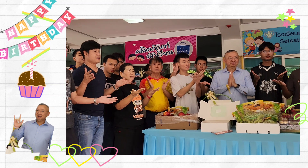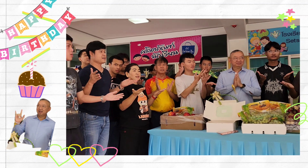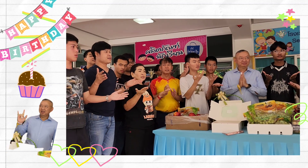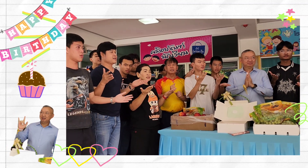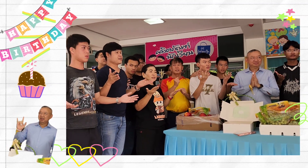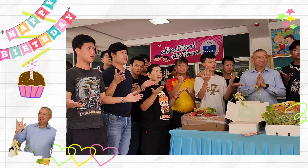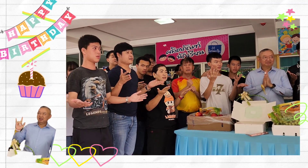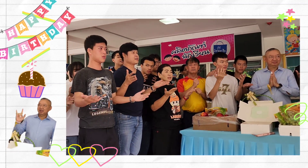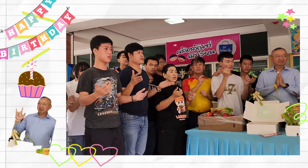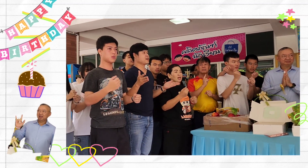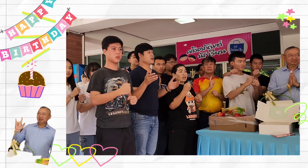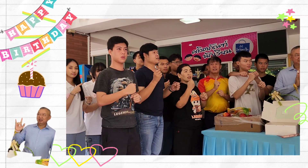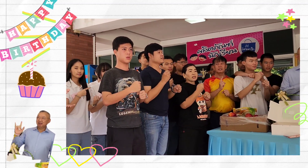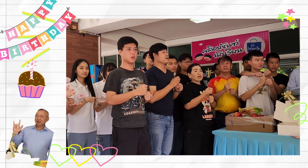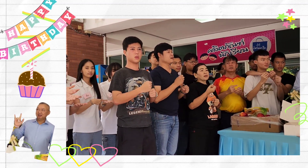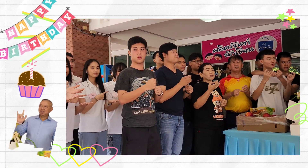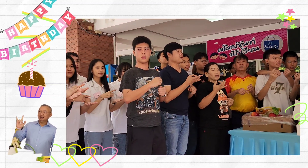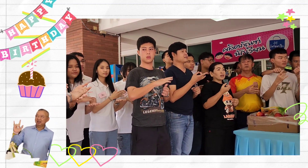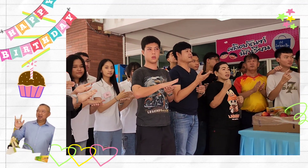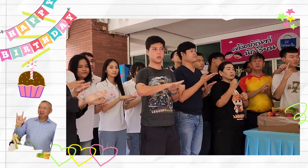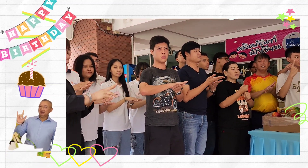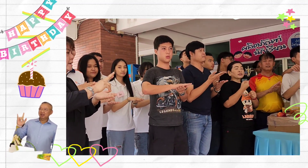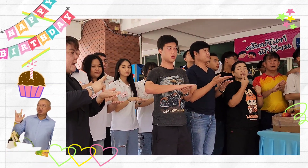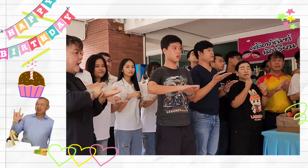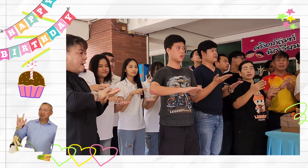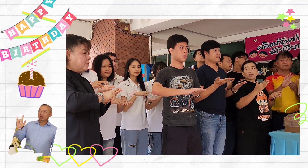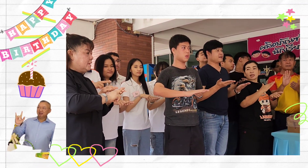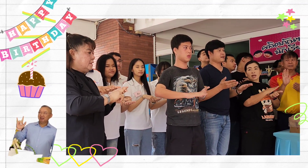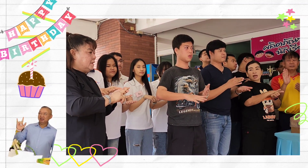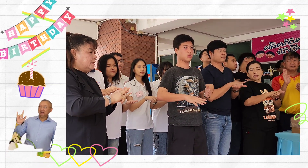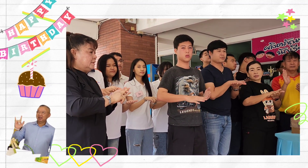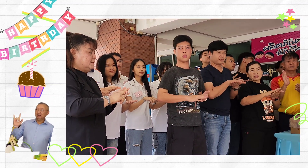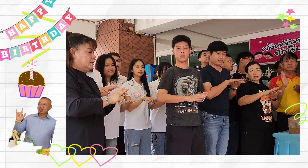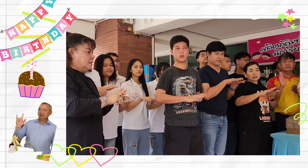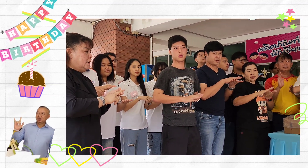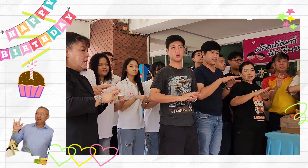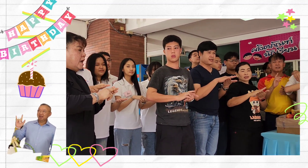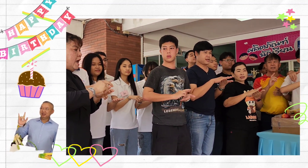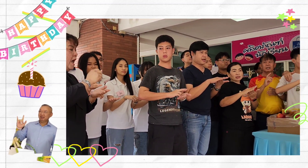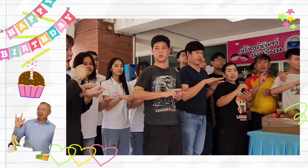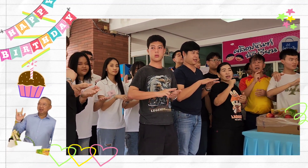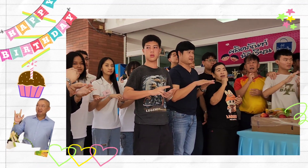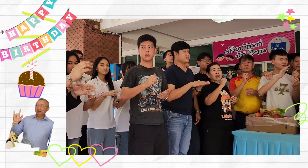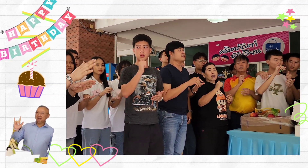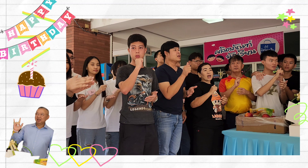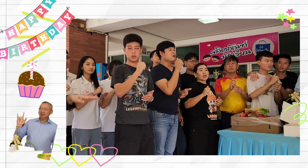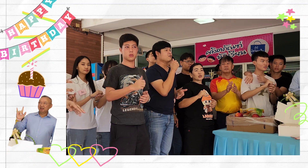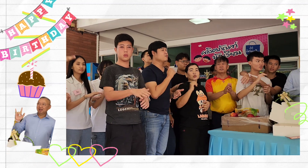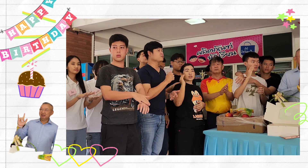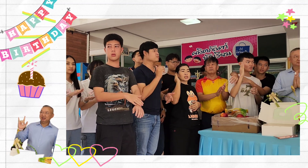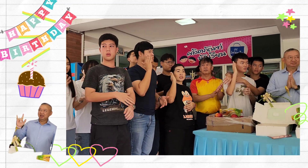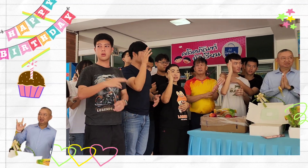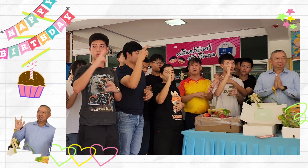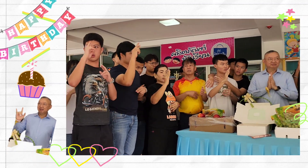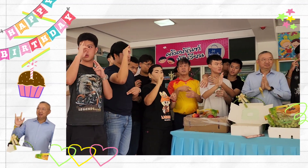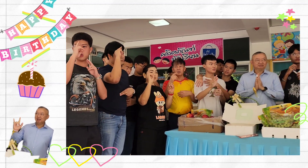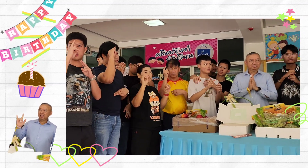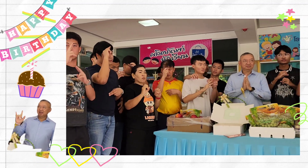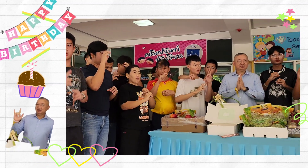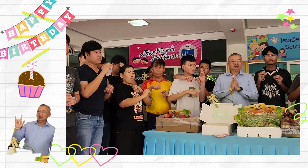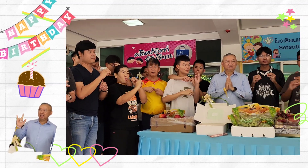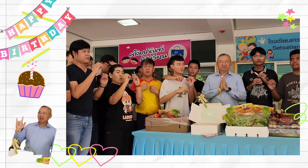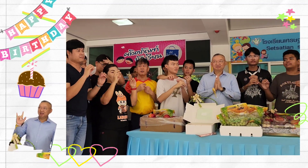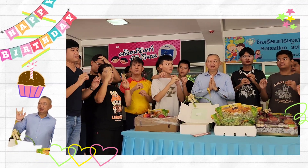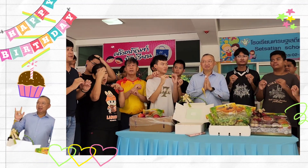นทำสิ่งใดทุกล่วงราบรื่นอายุยืนปลอด